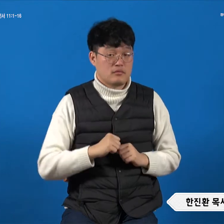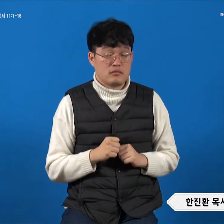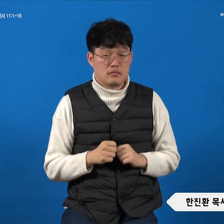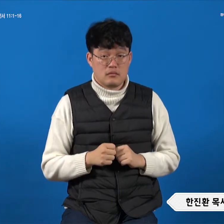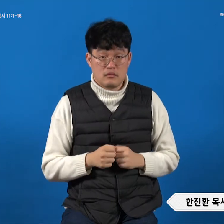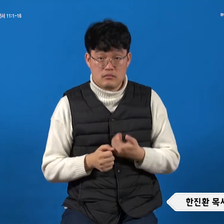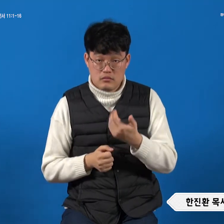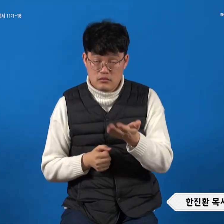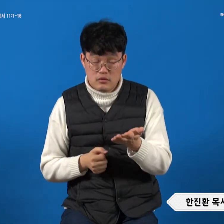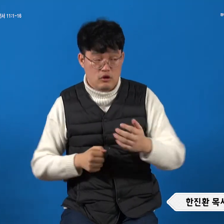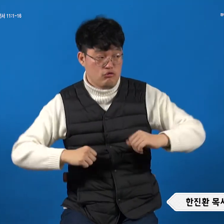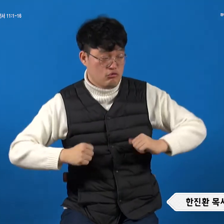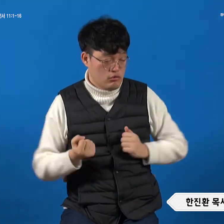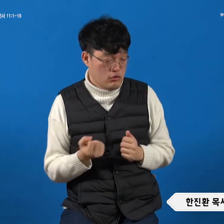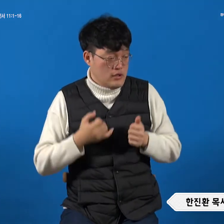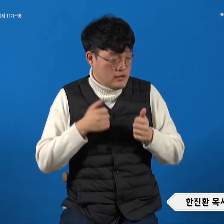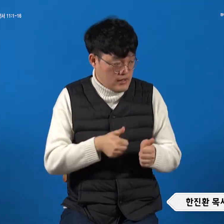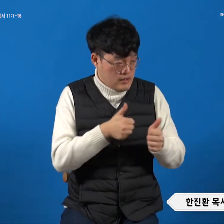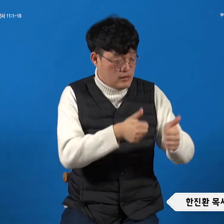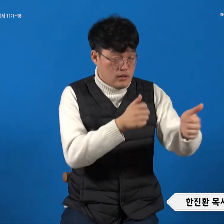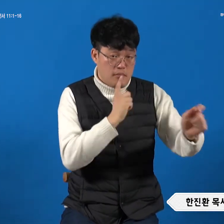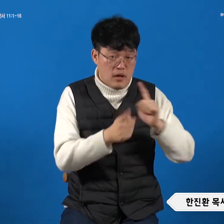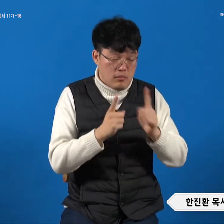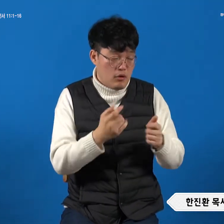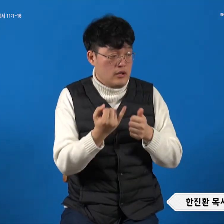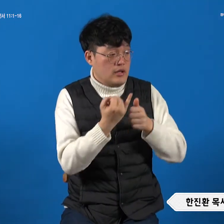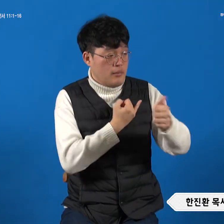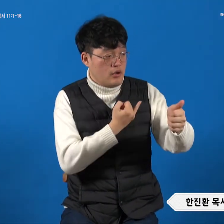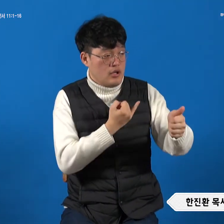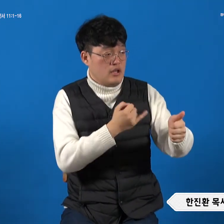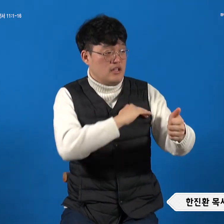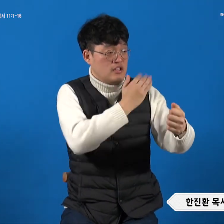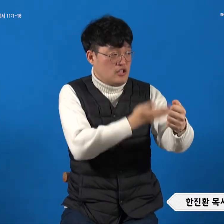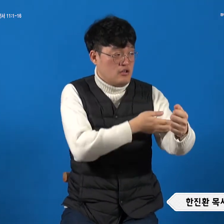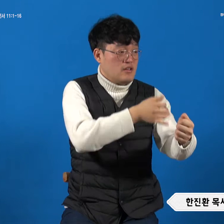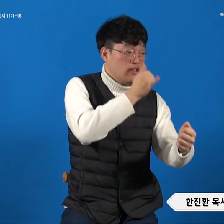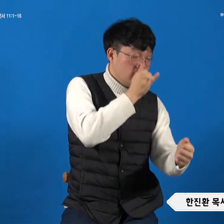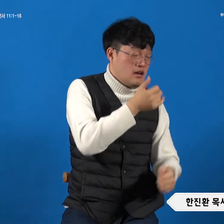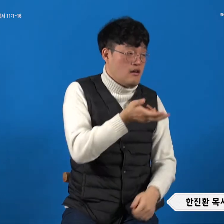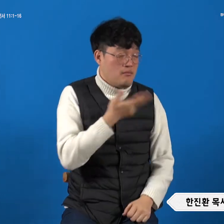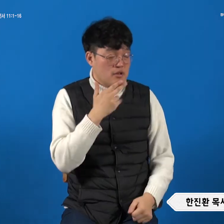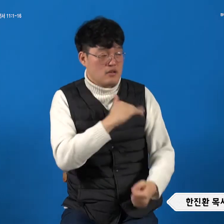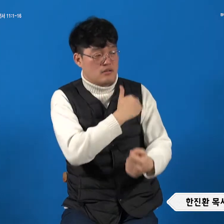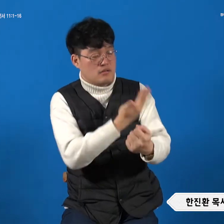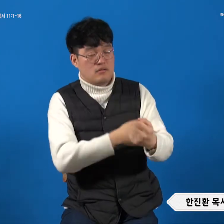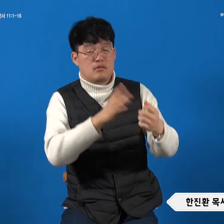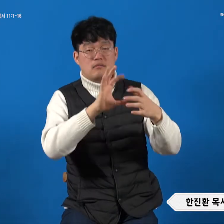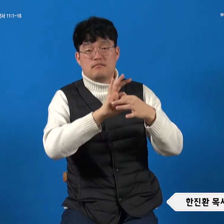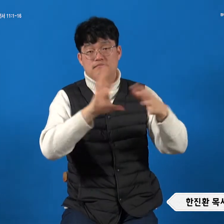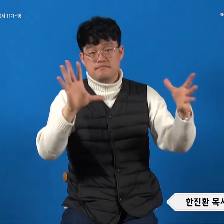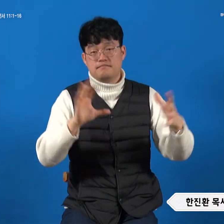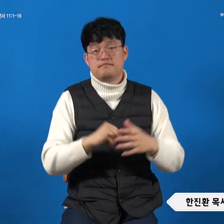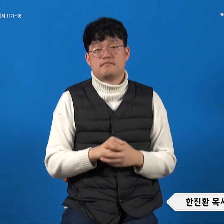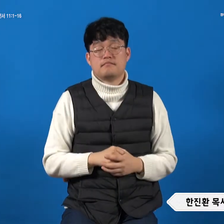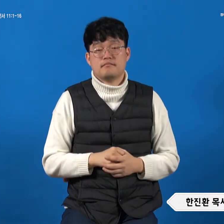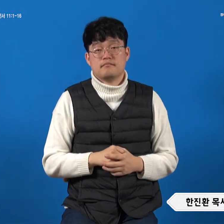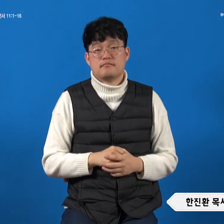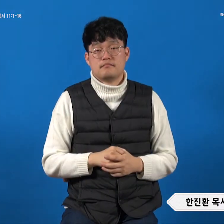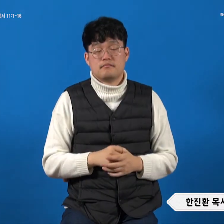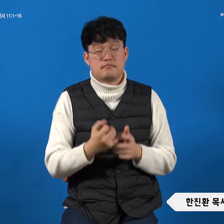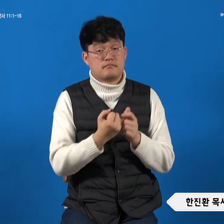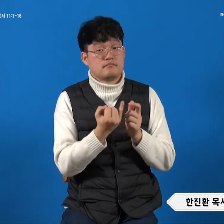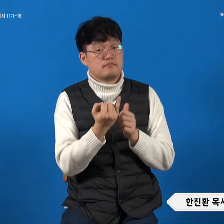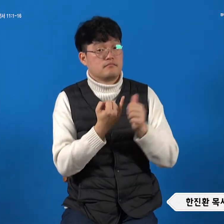그렇습니까? 순종하고 따르라는 것은 남편이 유능하냐 무능하냐 남편의 능력하고는 상관이